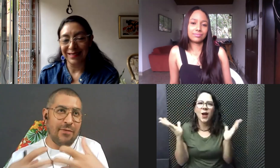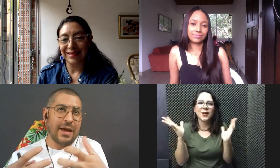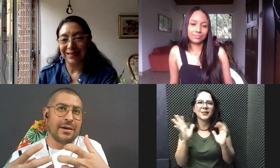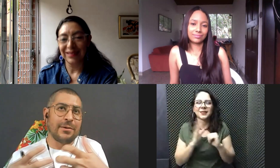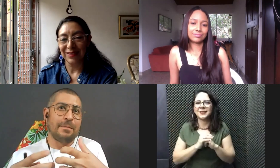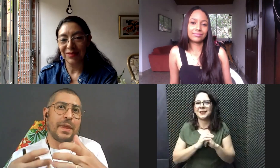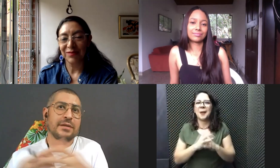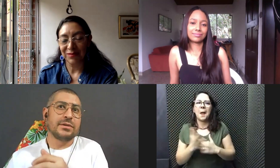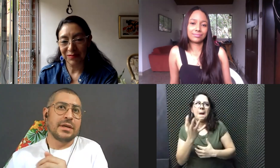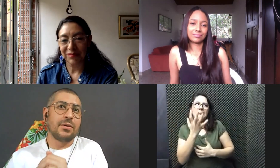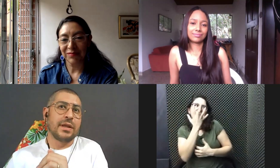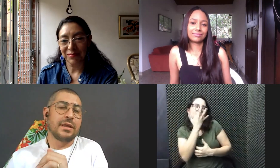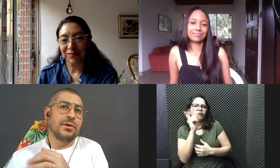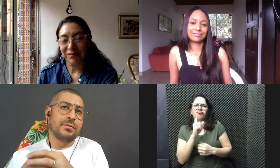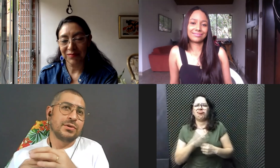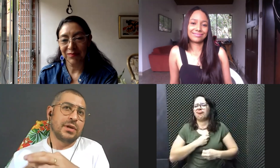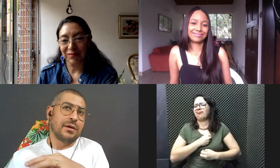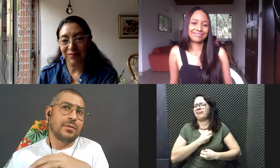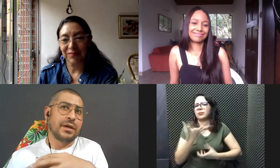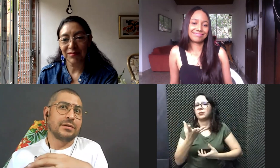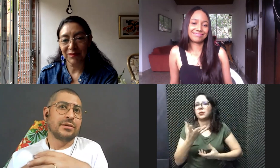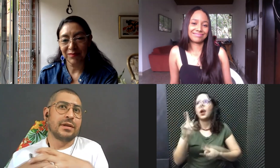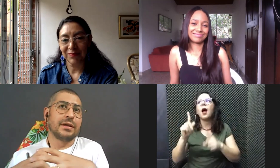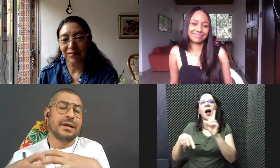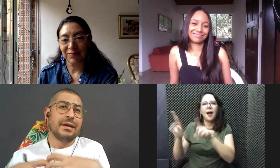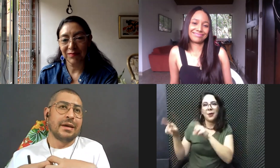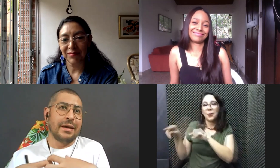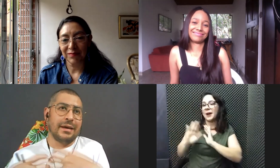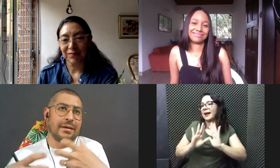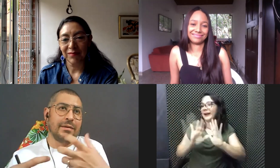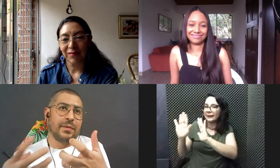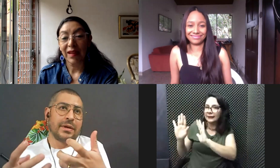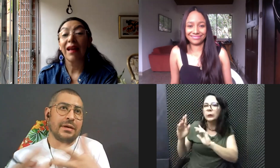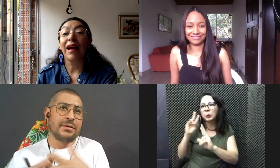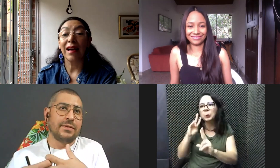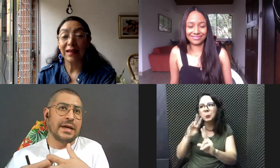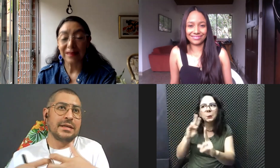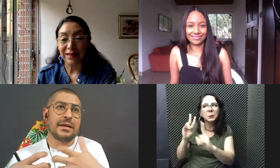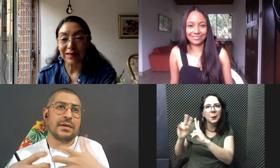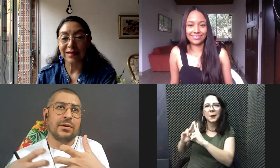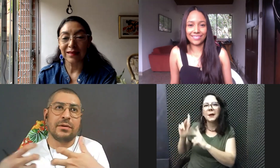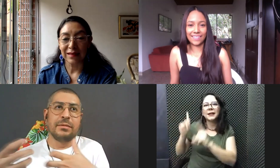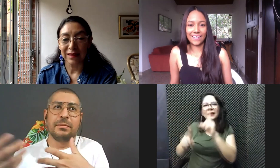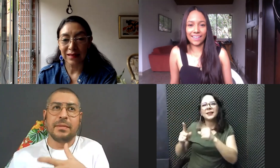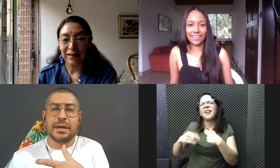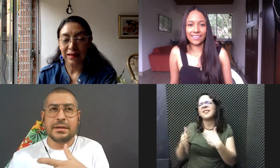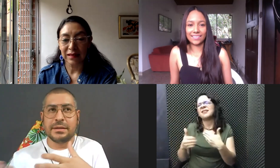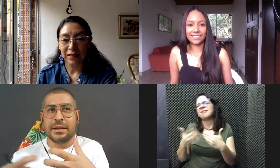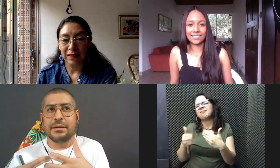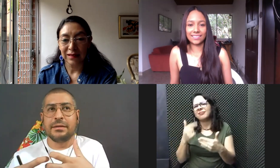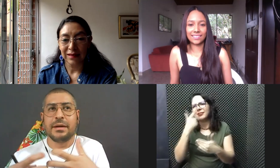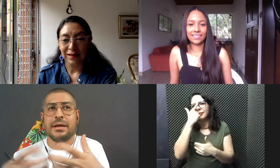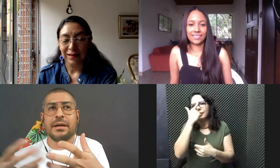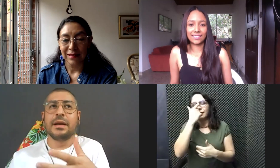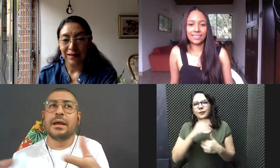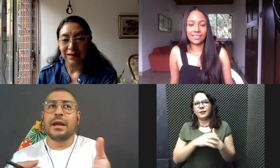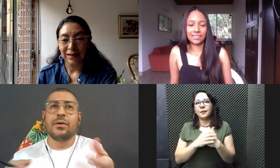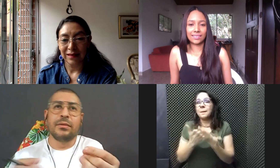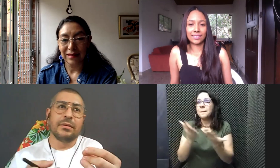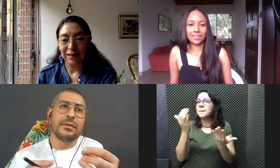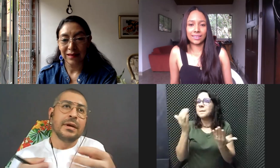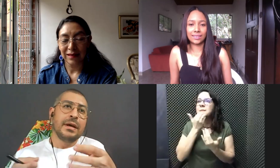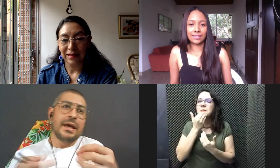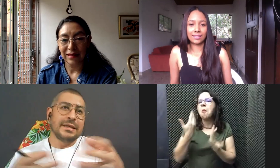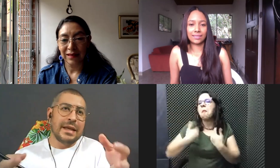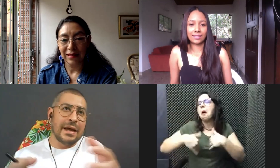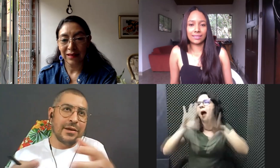totalmente franco. Eso se encuentra uno mucho en la comunidad sorda, que es fácil que uno está en